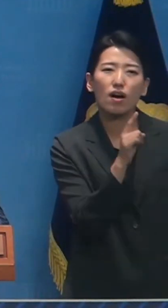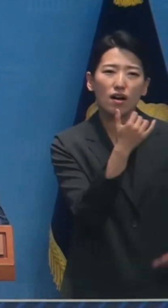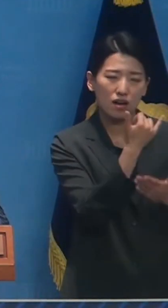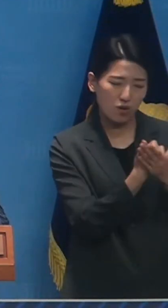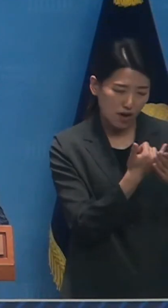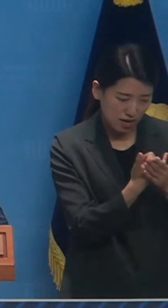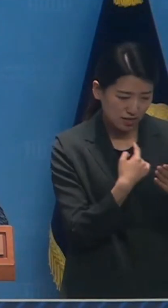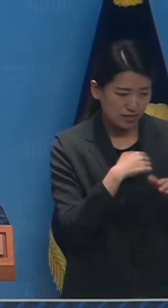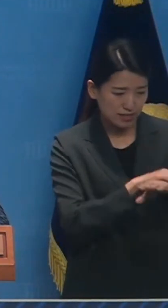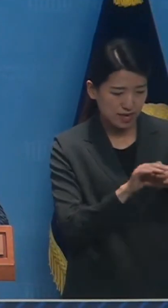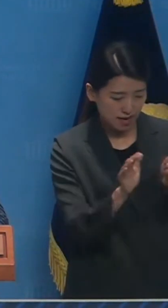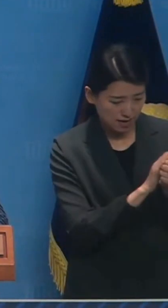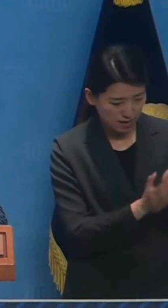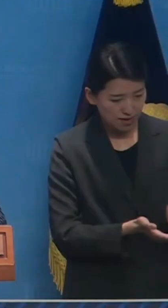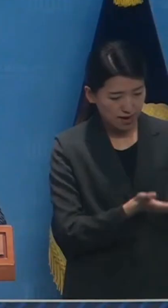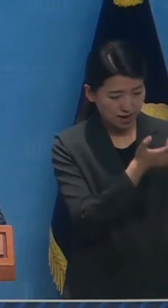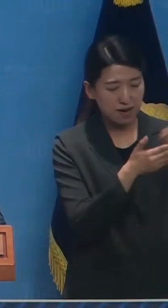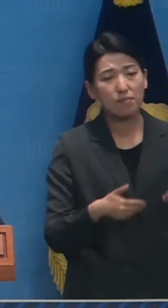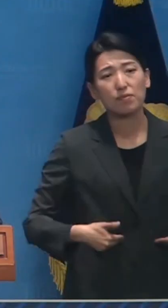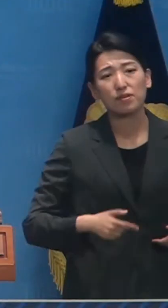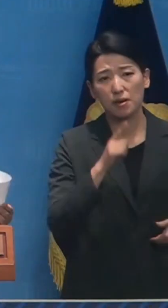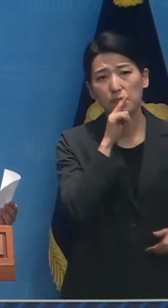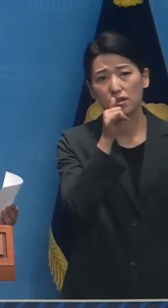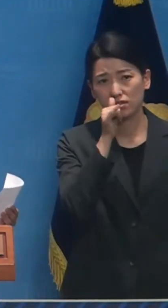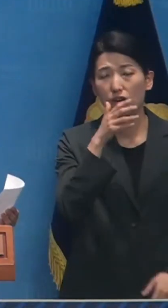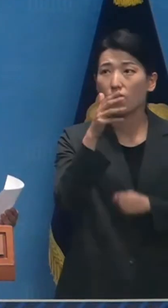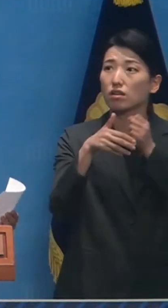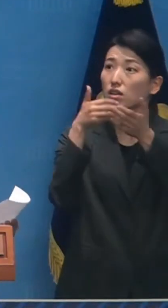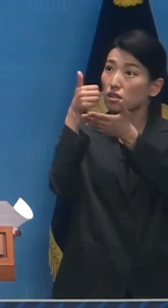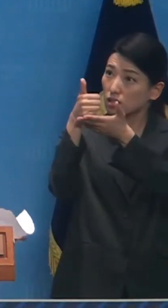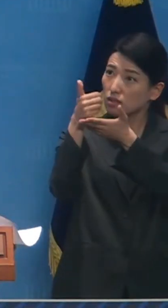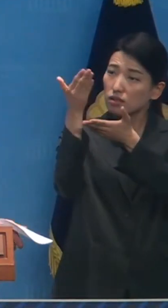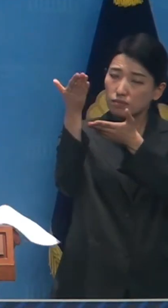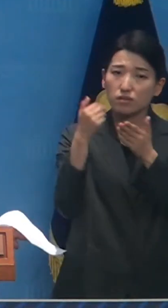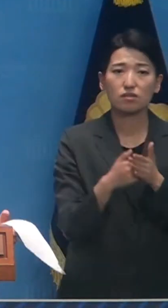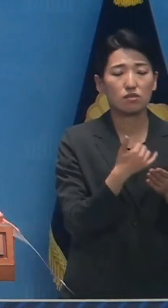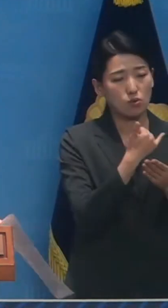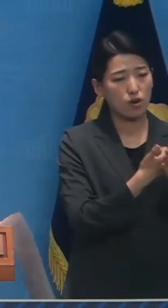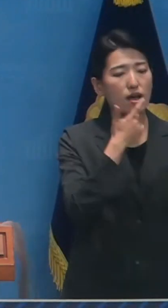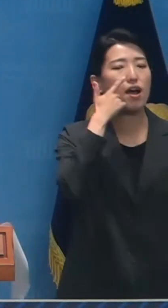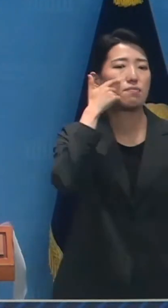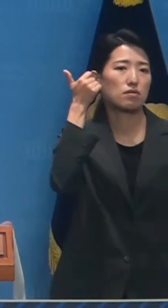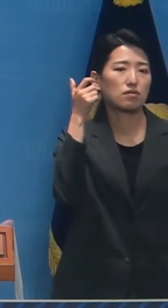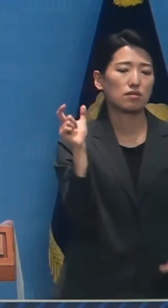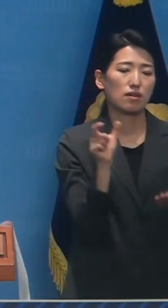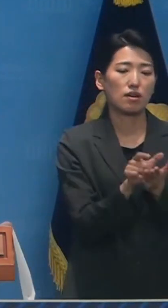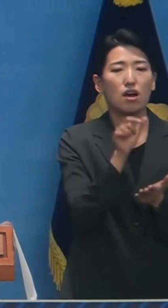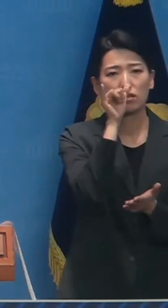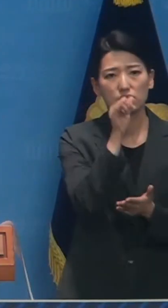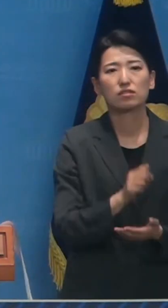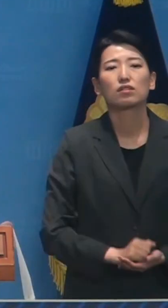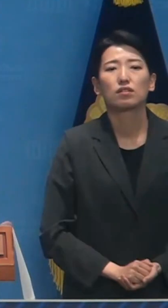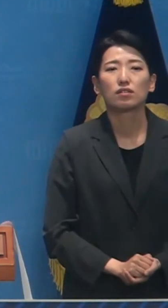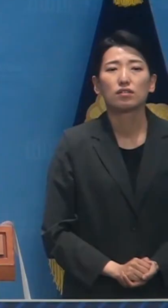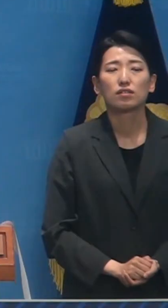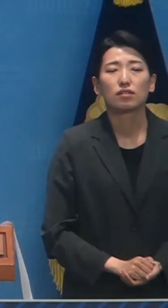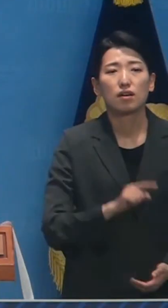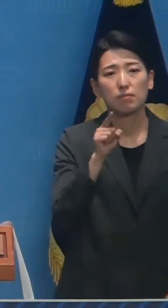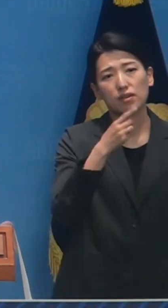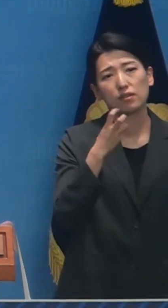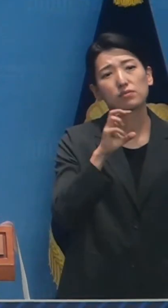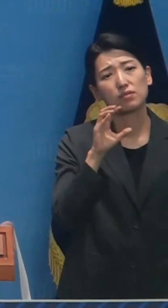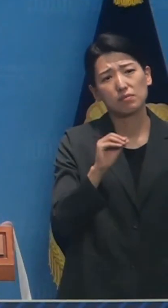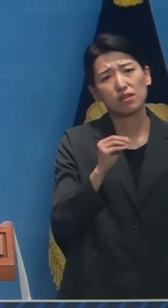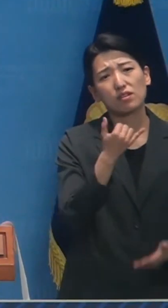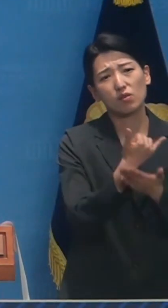있다. 또 그 하나님은 고아의 아버지라고 공개 선언하고 있다. 130만 유기 피해